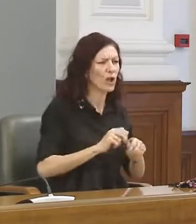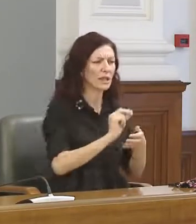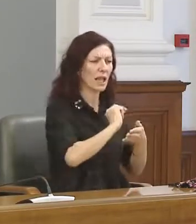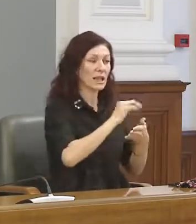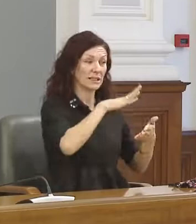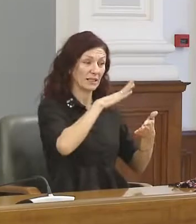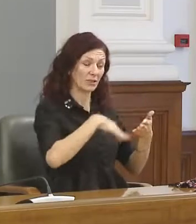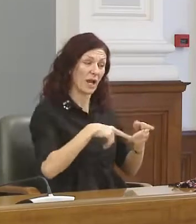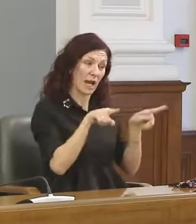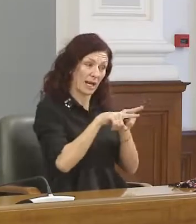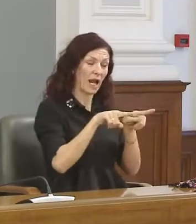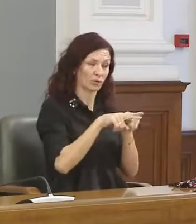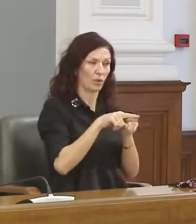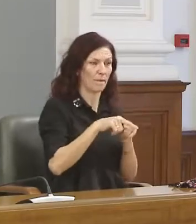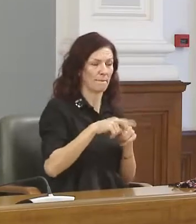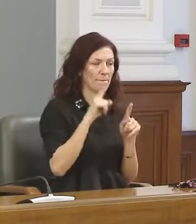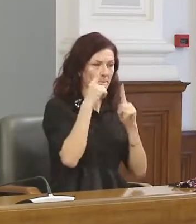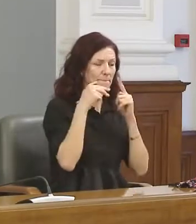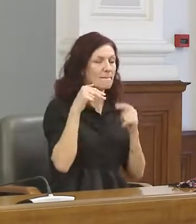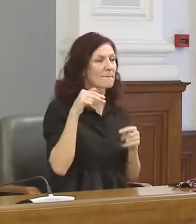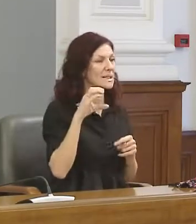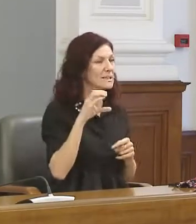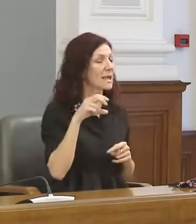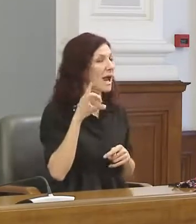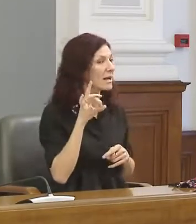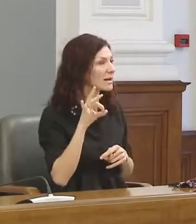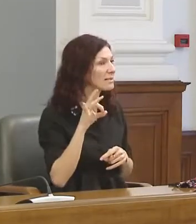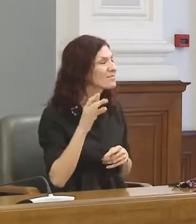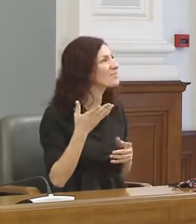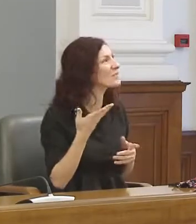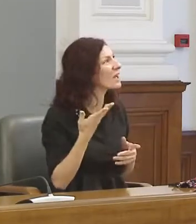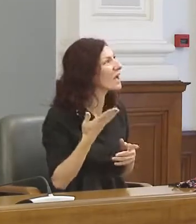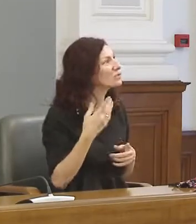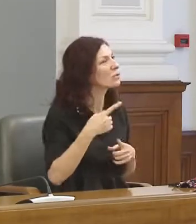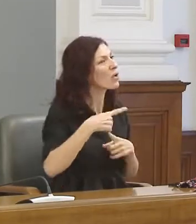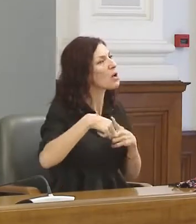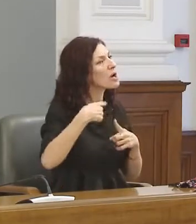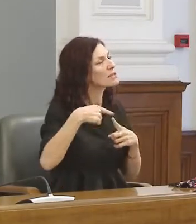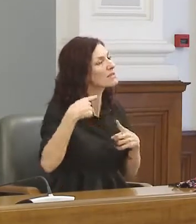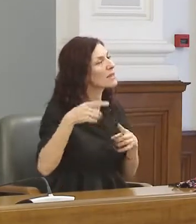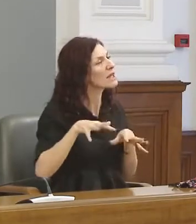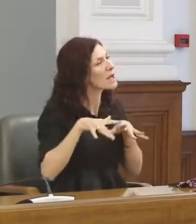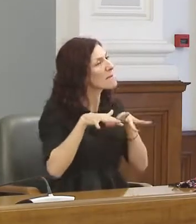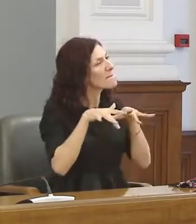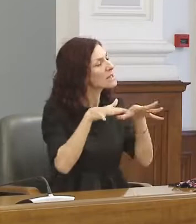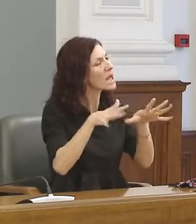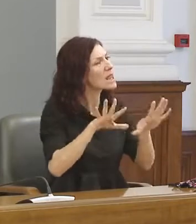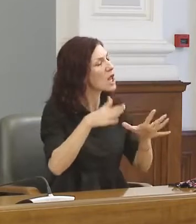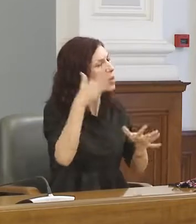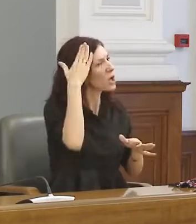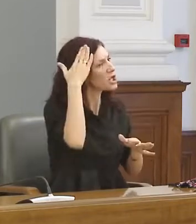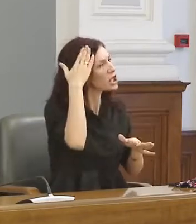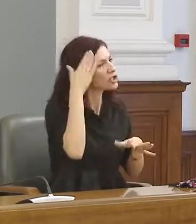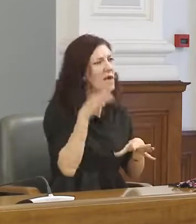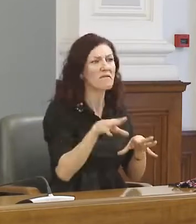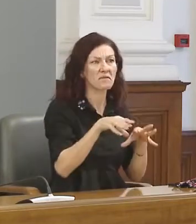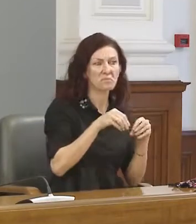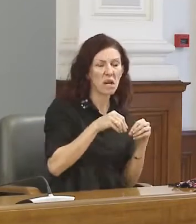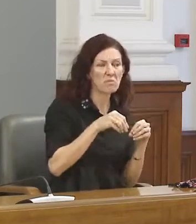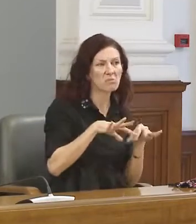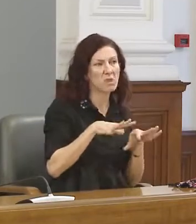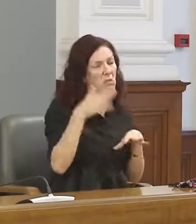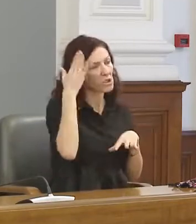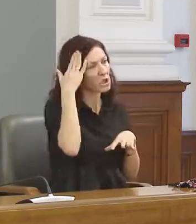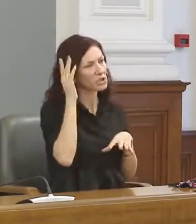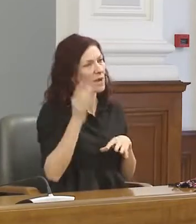както PCR-а, както с развитието на пандемията някои държави ги възприемат. Някои не ги възприемат, но някои